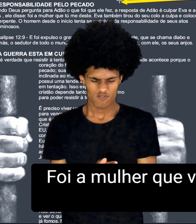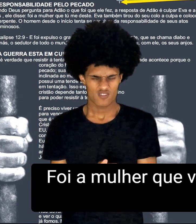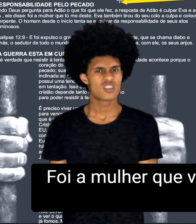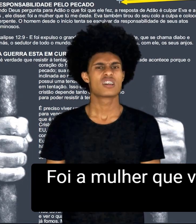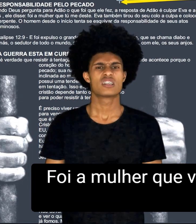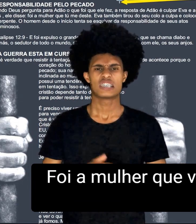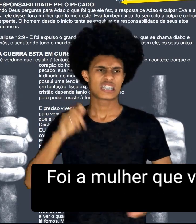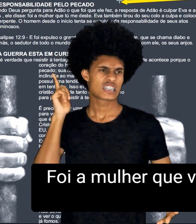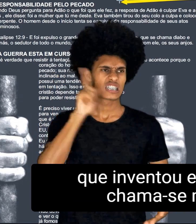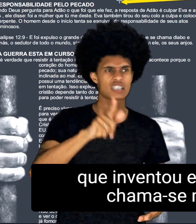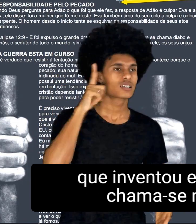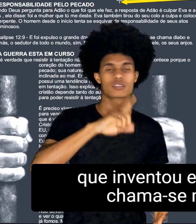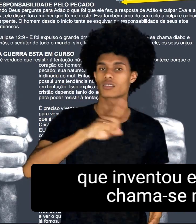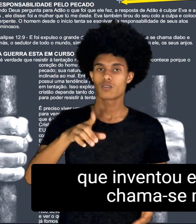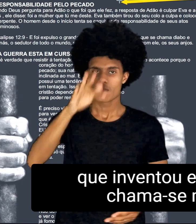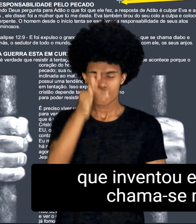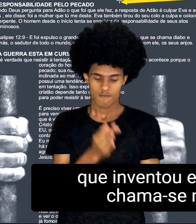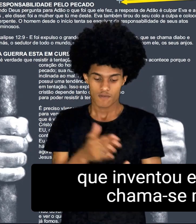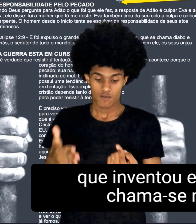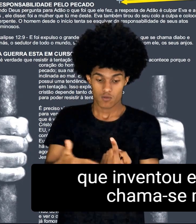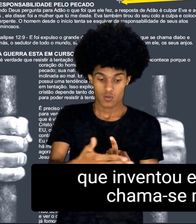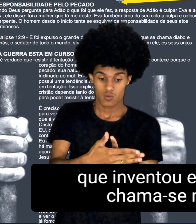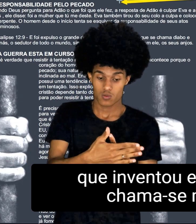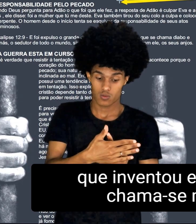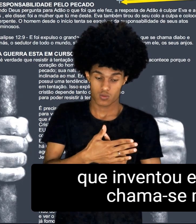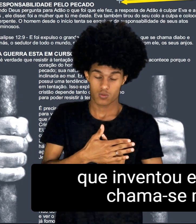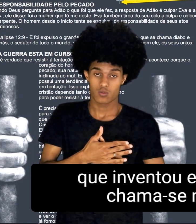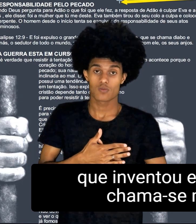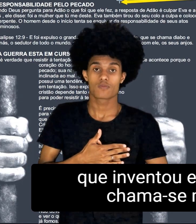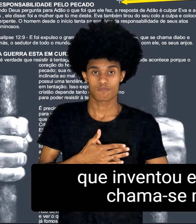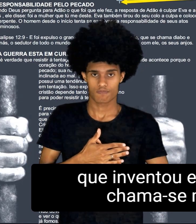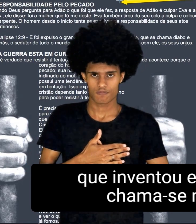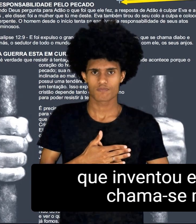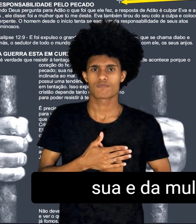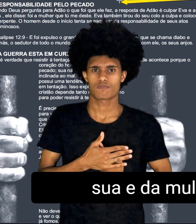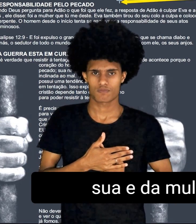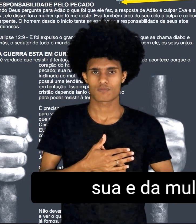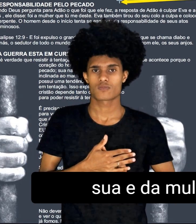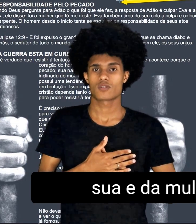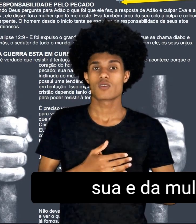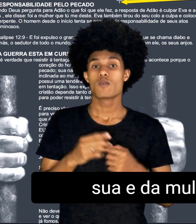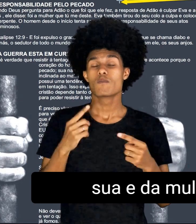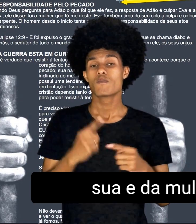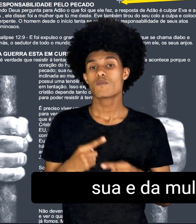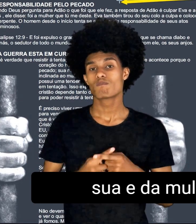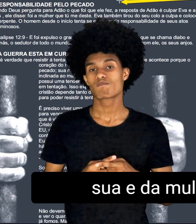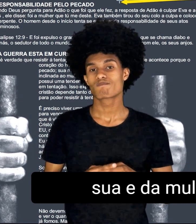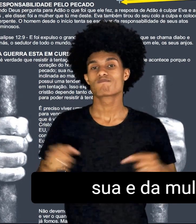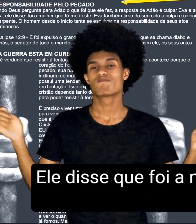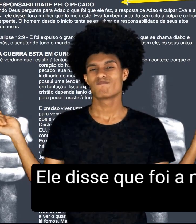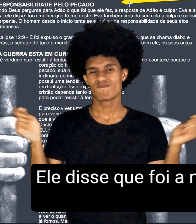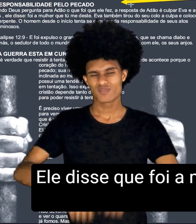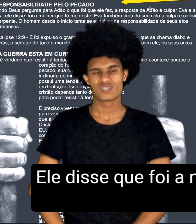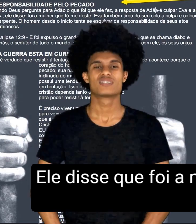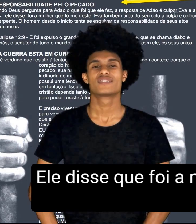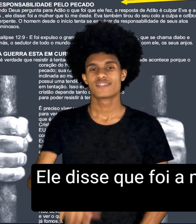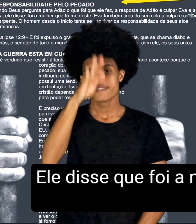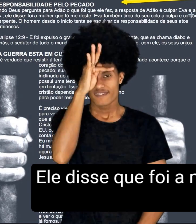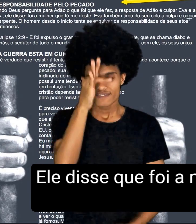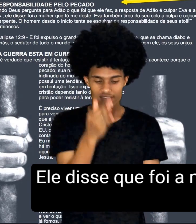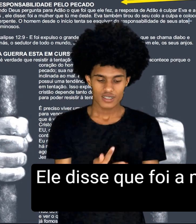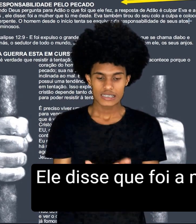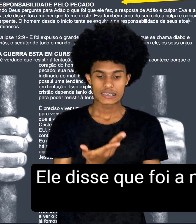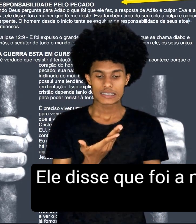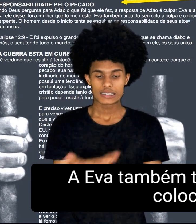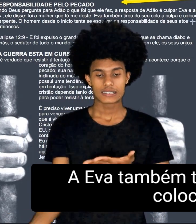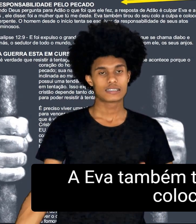ou seja, foi você, Deus, que inventou essa parada, e essa parada chama-se mulher, então é culpa sua e da mulher, né? É complicado. Ele diz que foi a mulher que